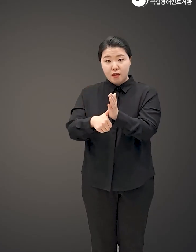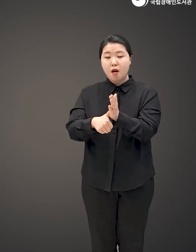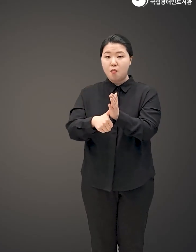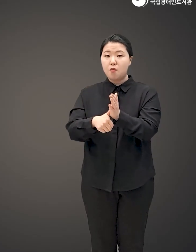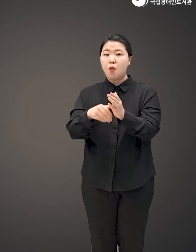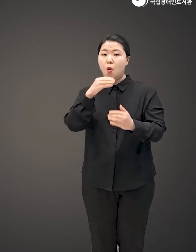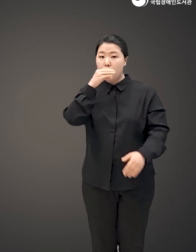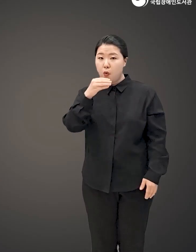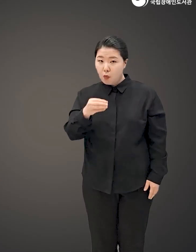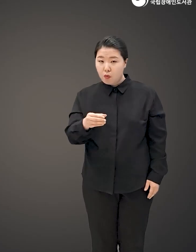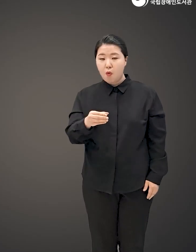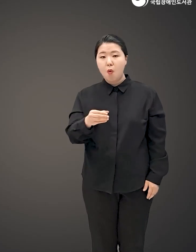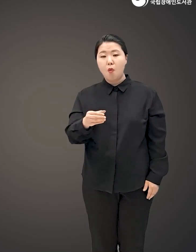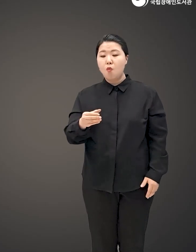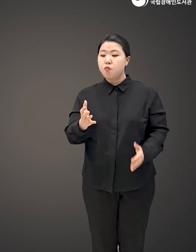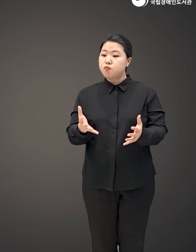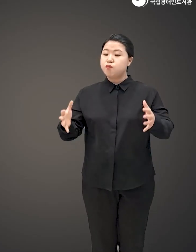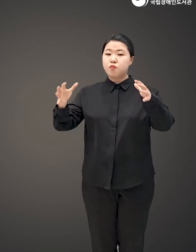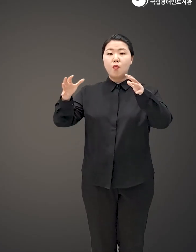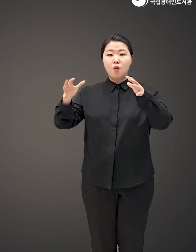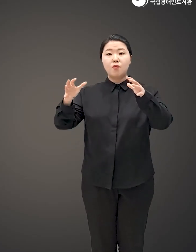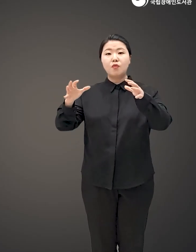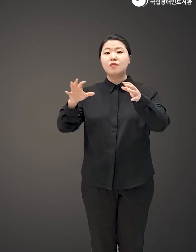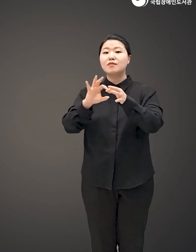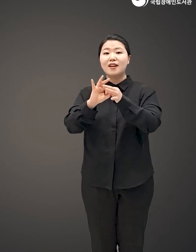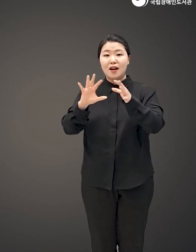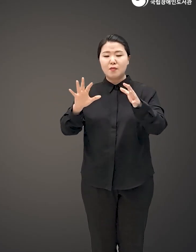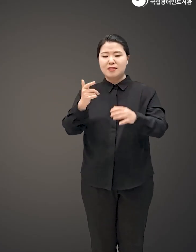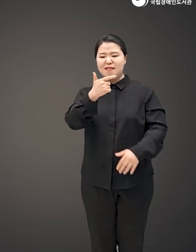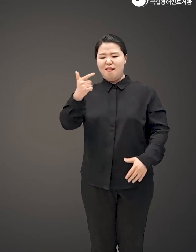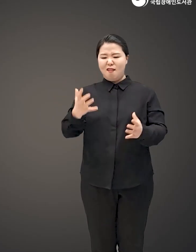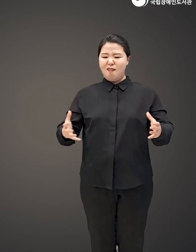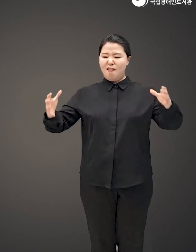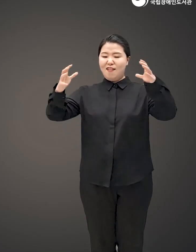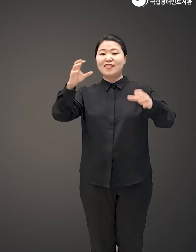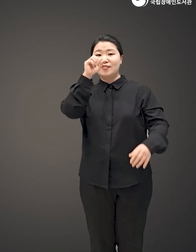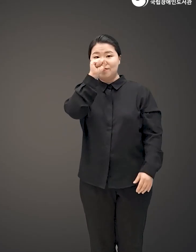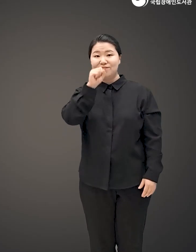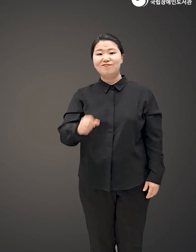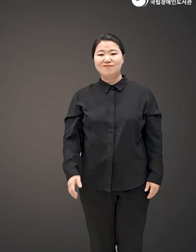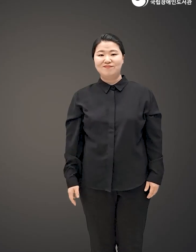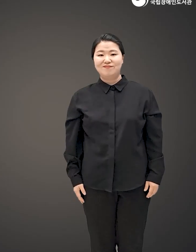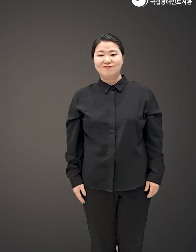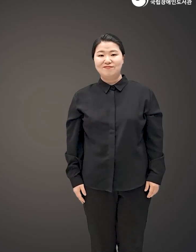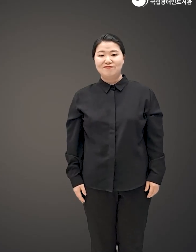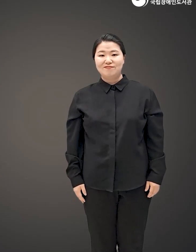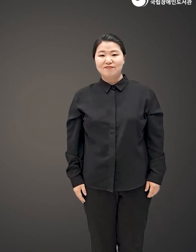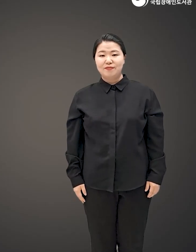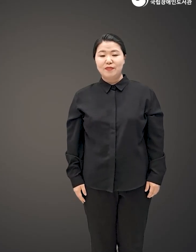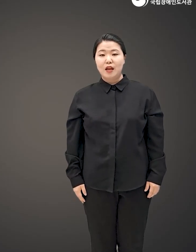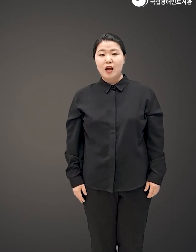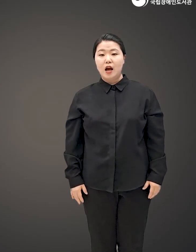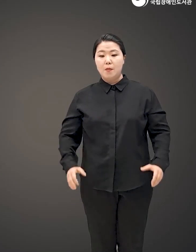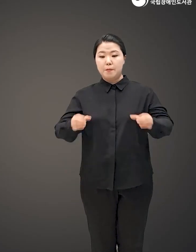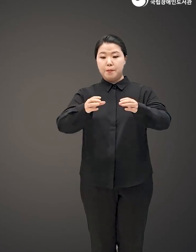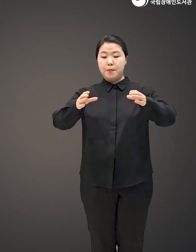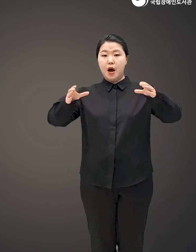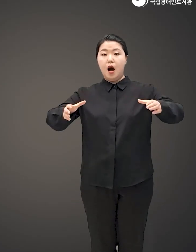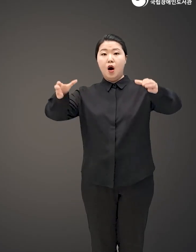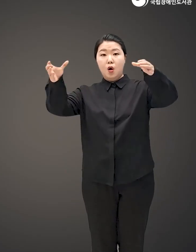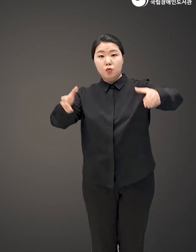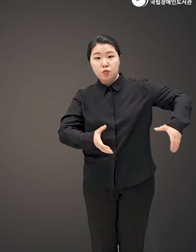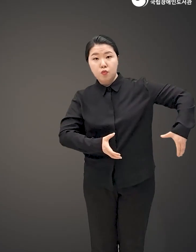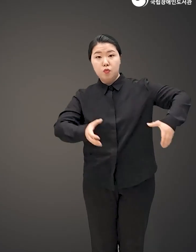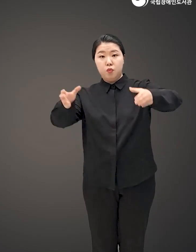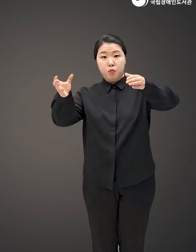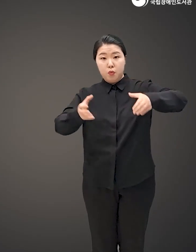쓰는 봉투, 네, 크면 클수록 좋은 것 같습니다. 입구를 크게 벌리고요. 몇 번